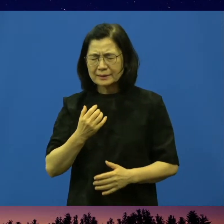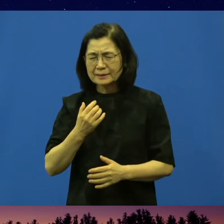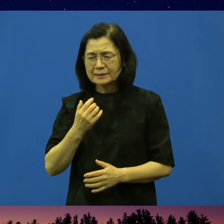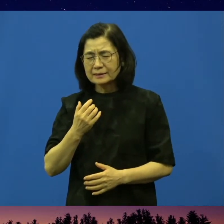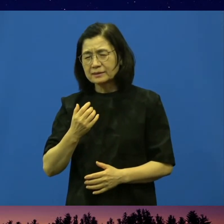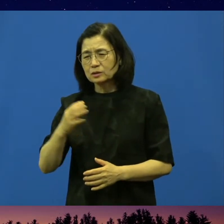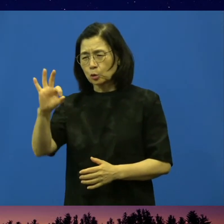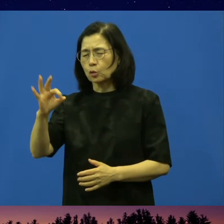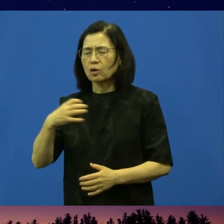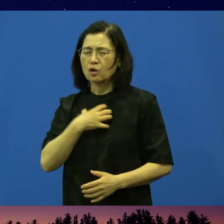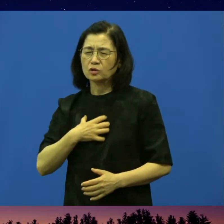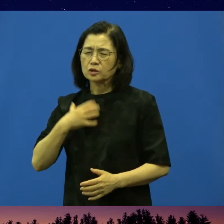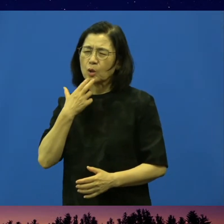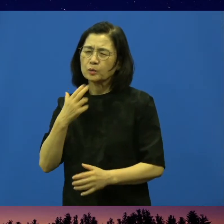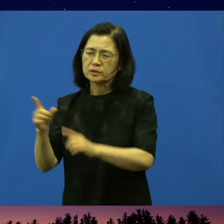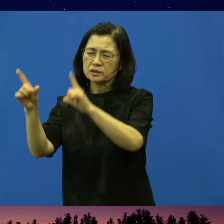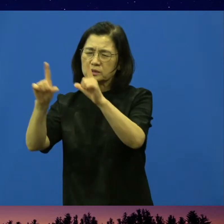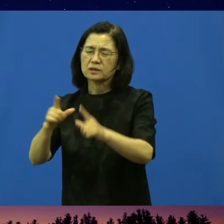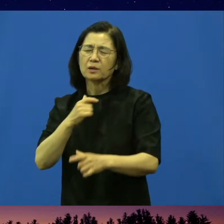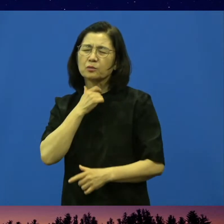해주세요.